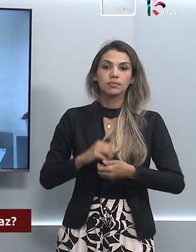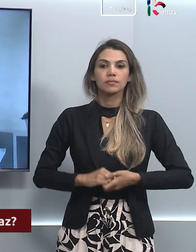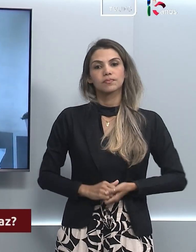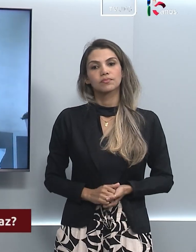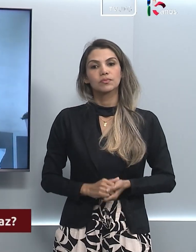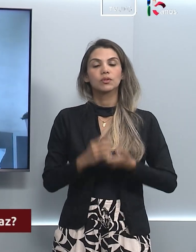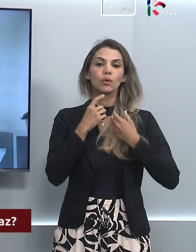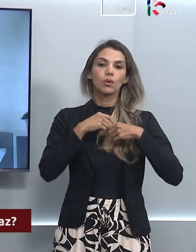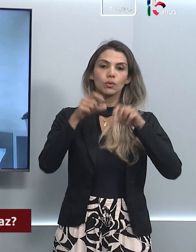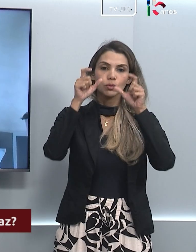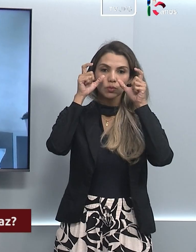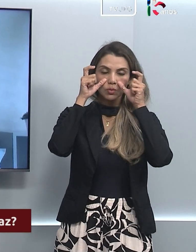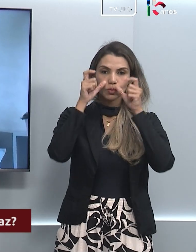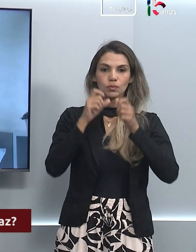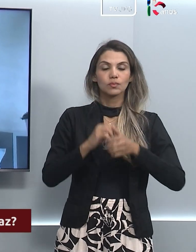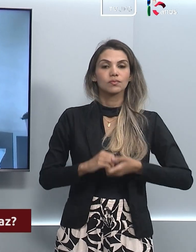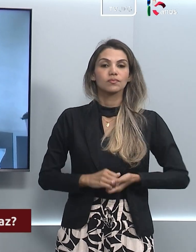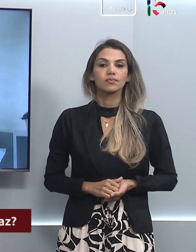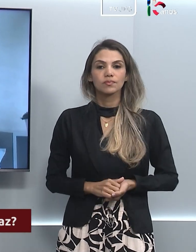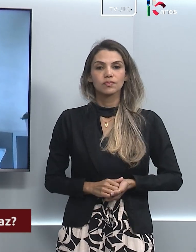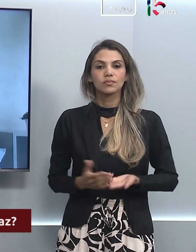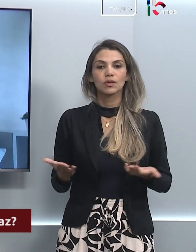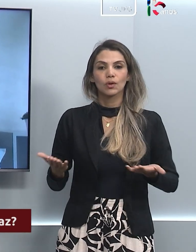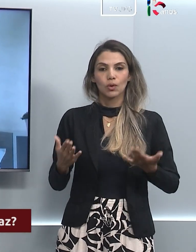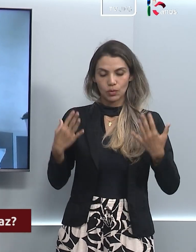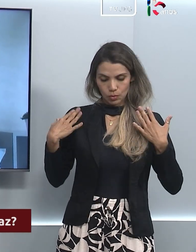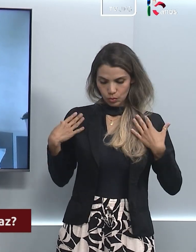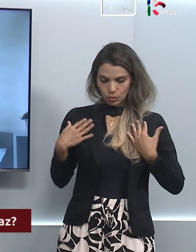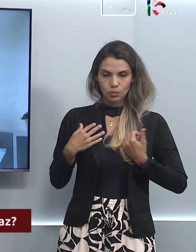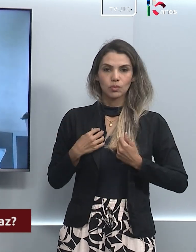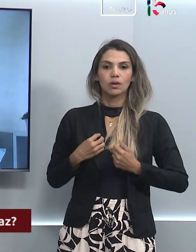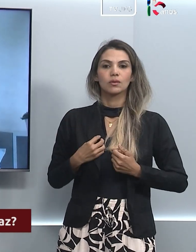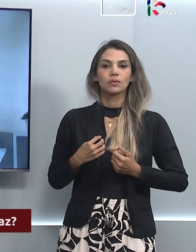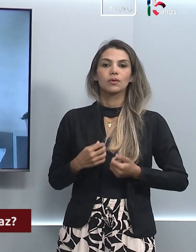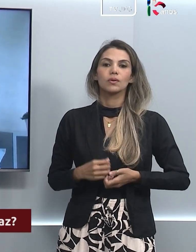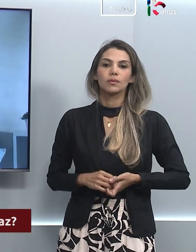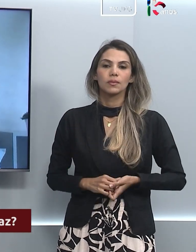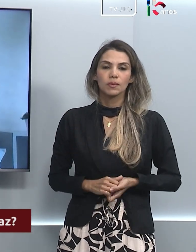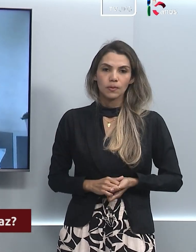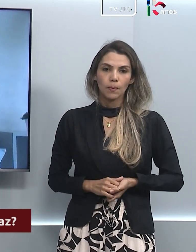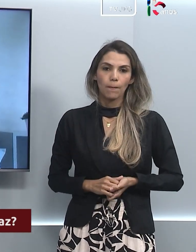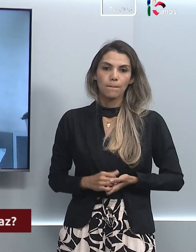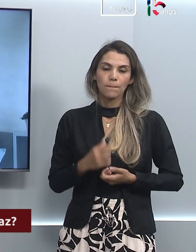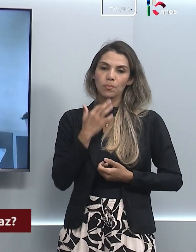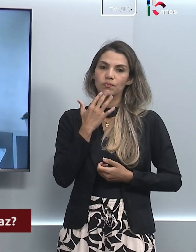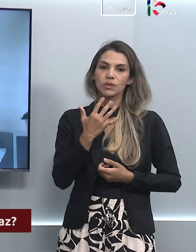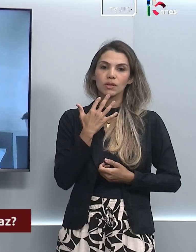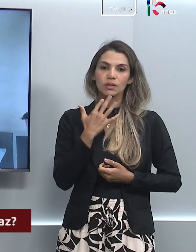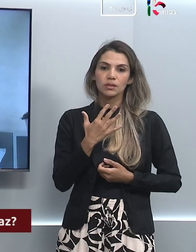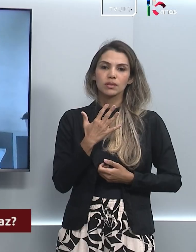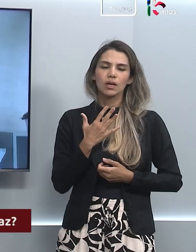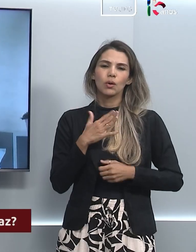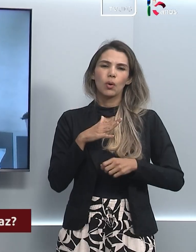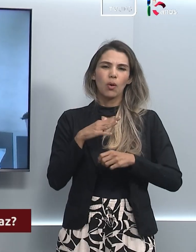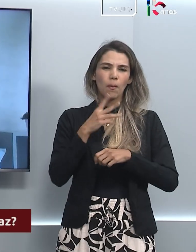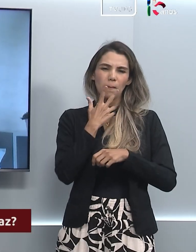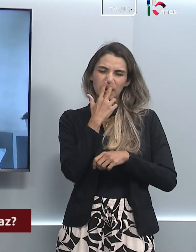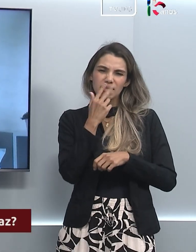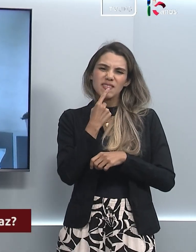uso óculos. Hoje eu estou vestindo uma blusa da cor